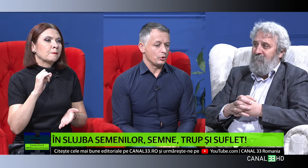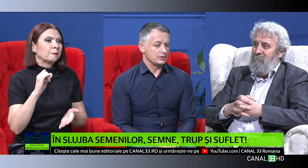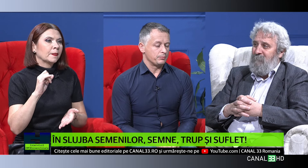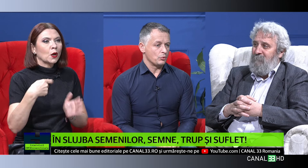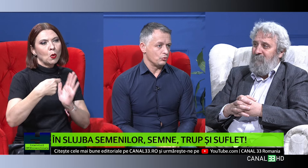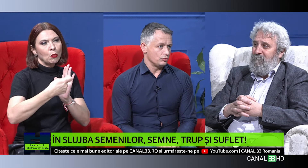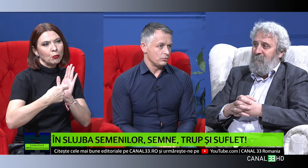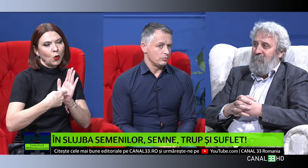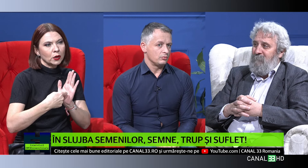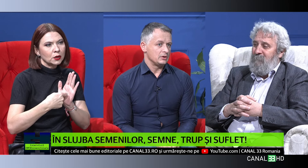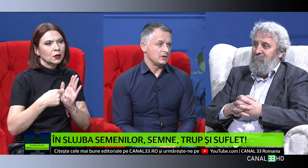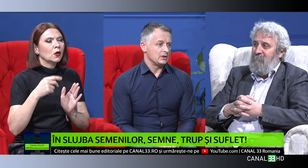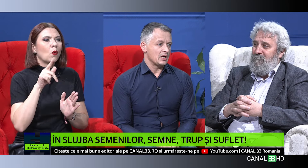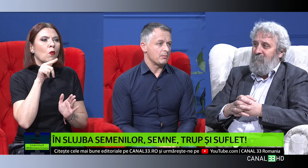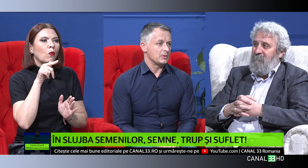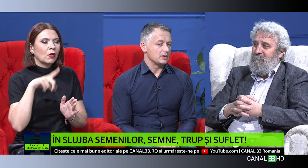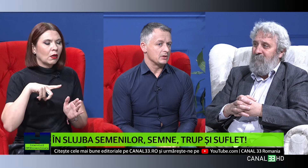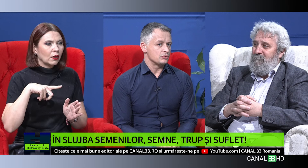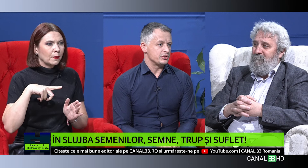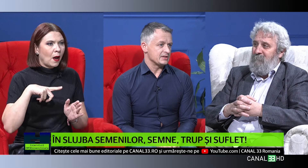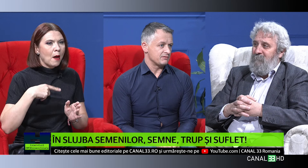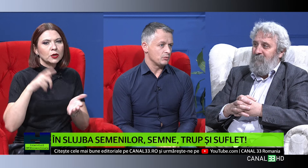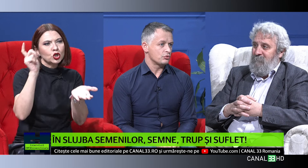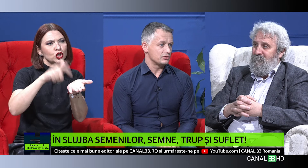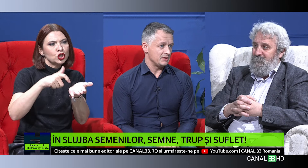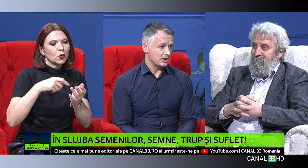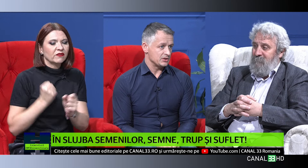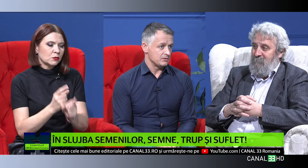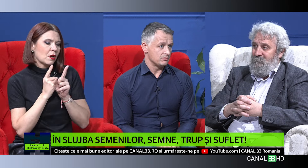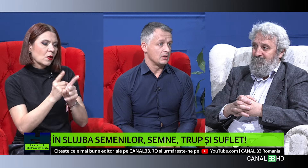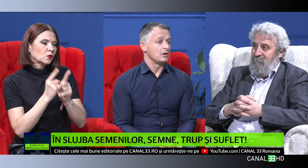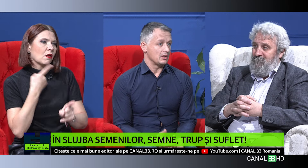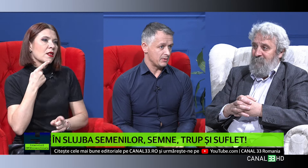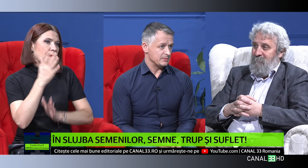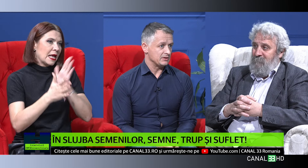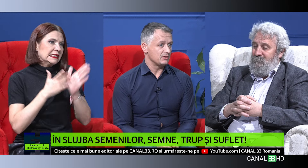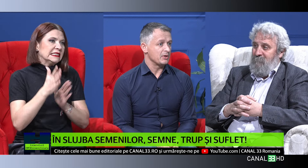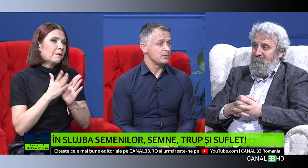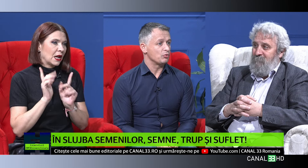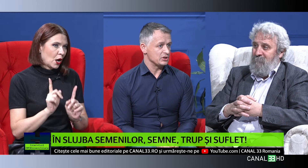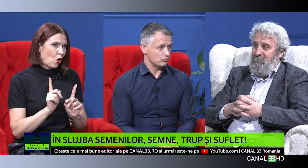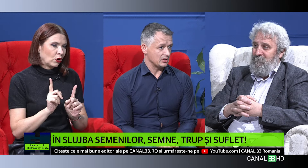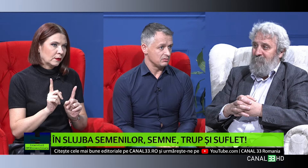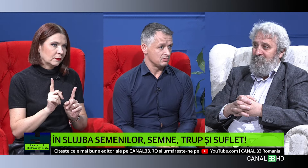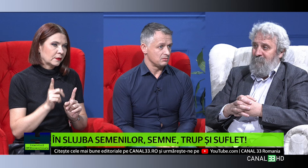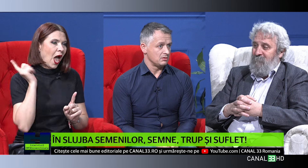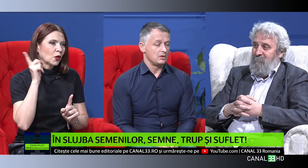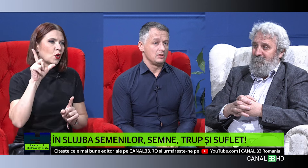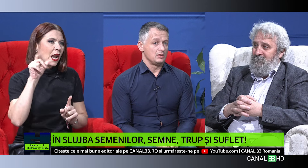proiect POCU, unde am solicitat să avem cursul de limbaj, la vremea respectivă, limbaj mimico-gestual.